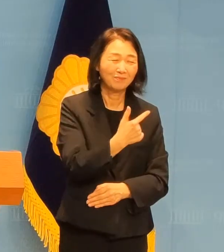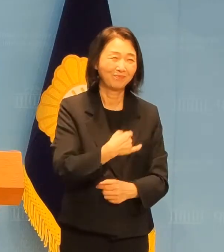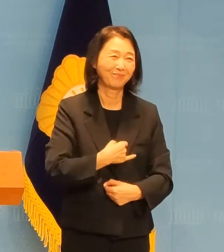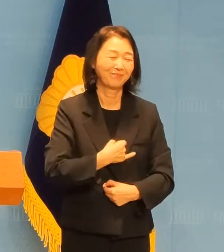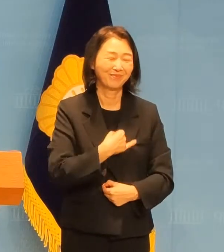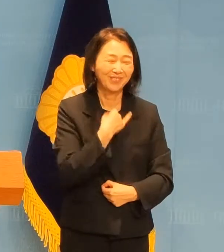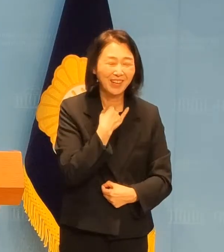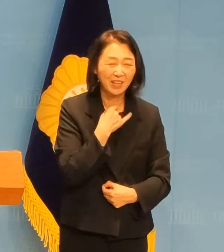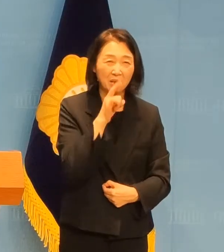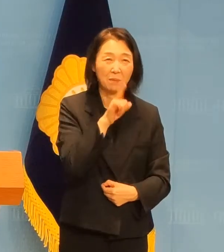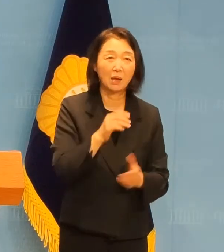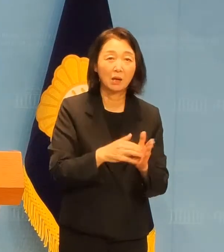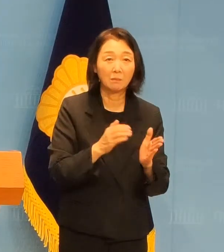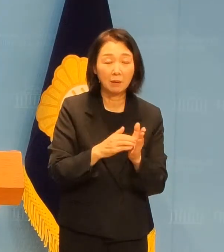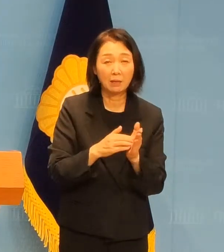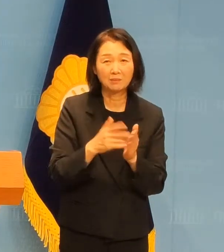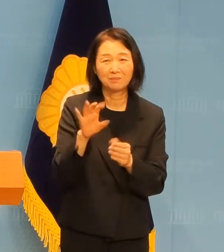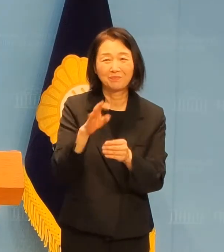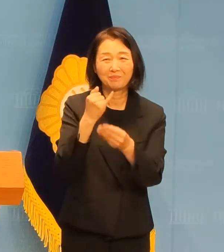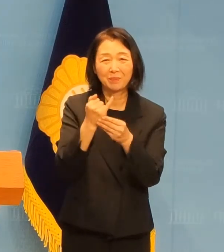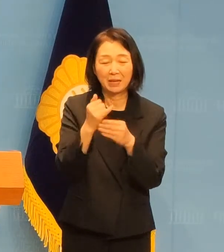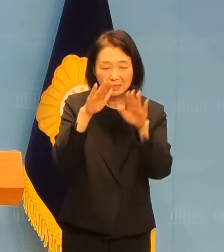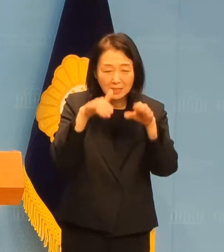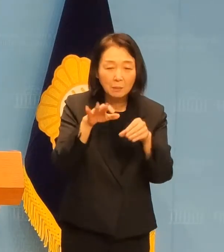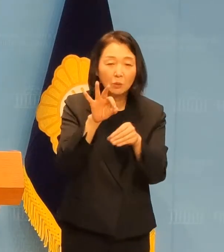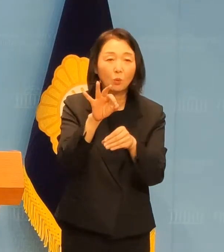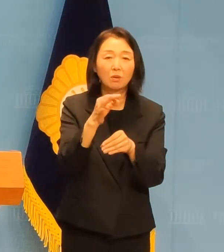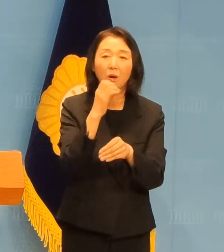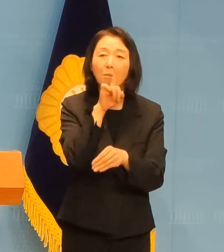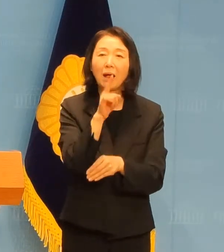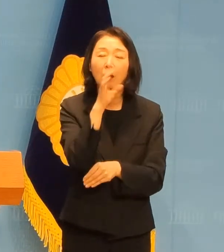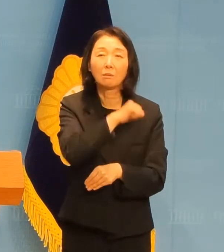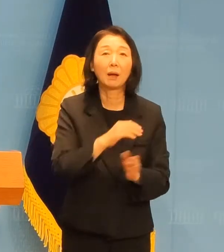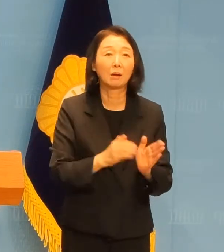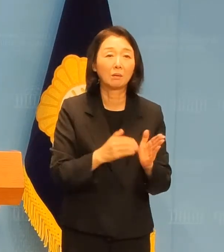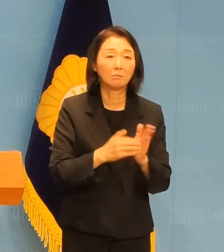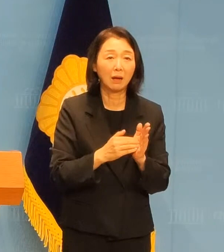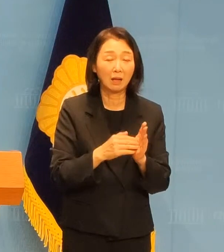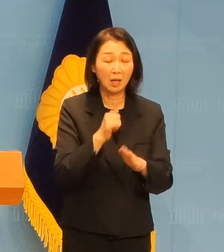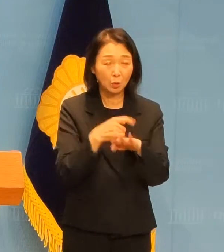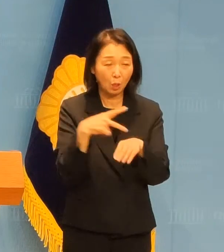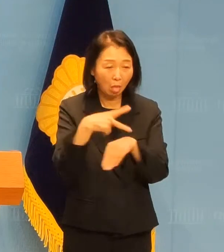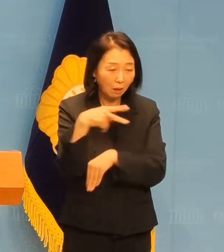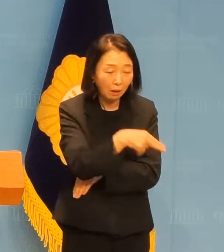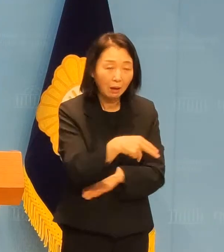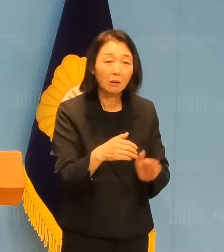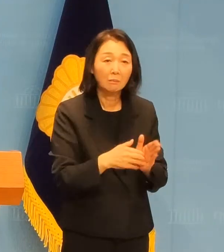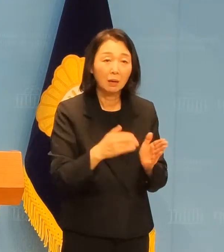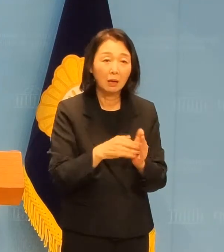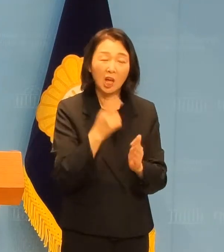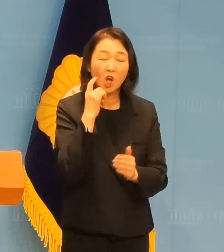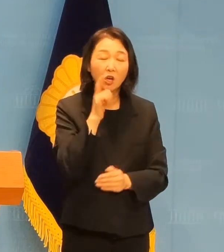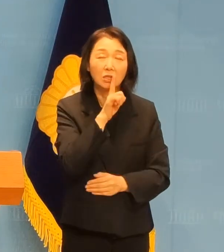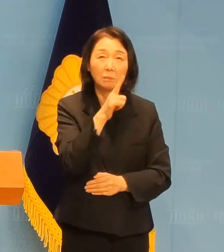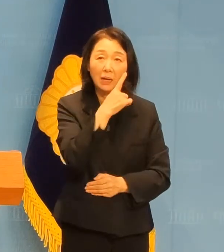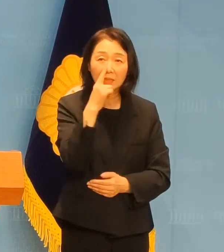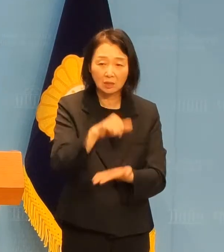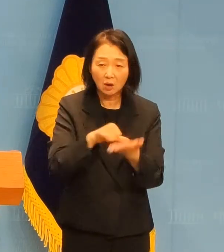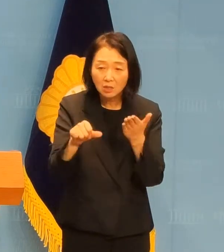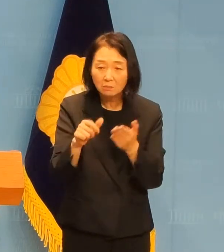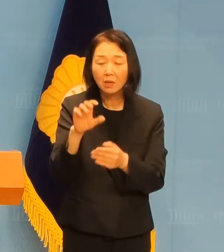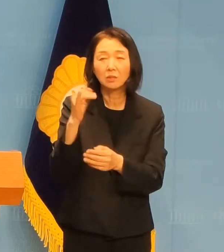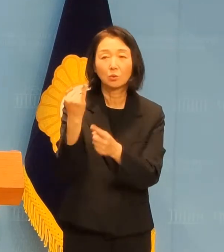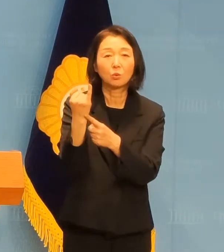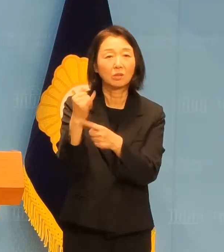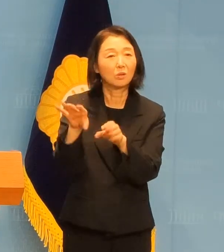둘러댔고 한학자는 세뱃돈이라고 퉁쳤습니다. 꼬리 자르기와 거짓말, 증거인멸로 일관하고 있는 한학자